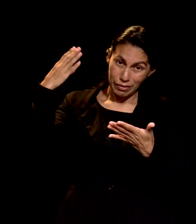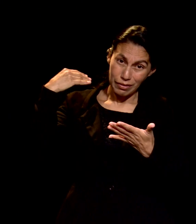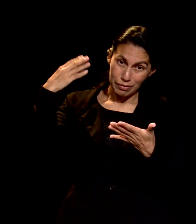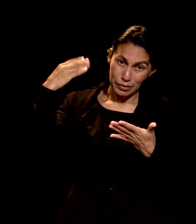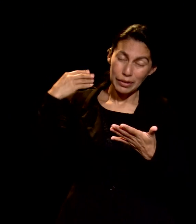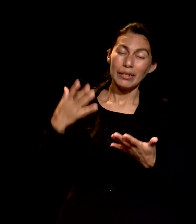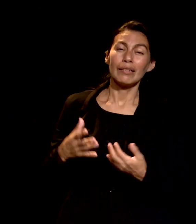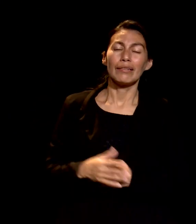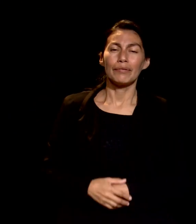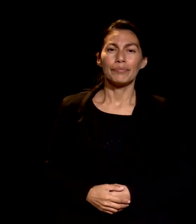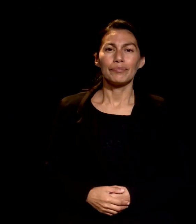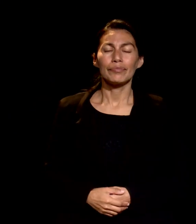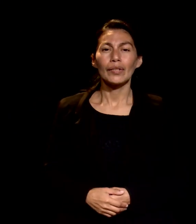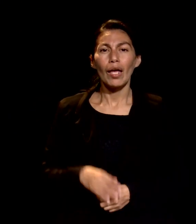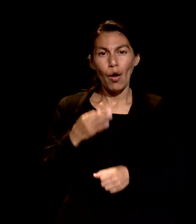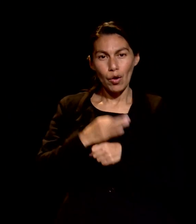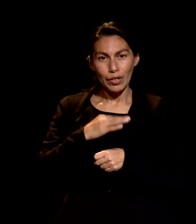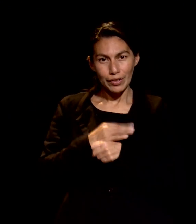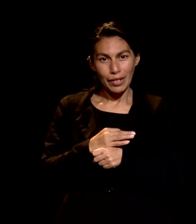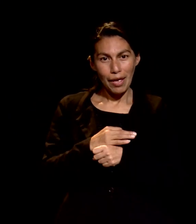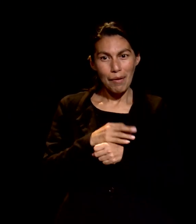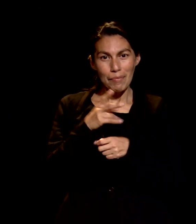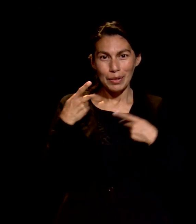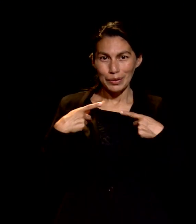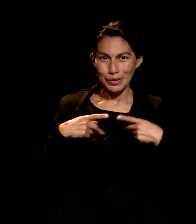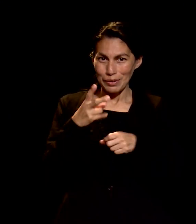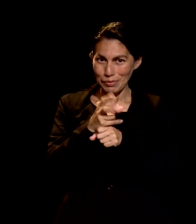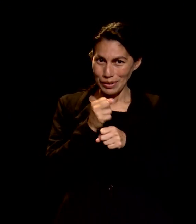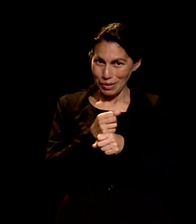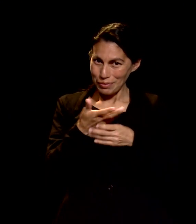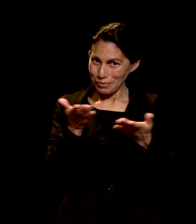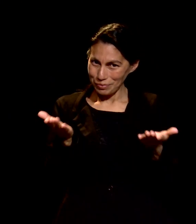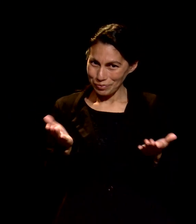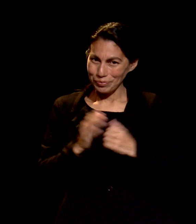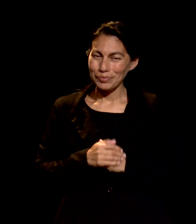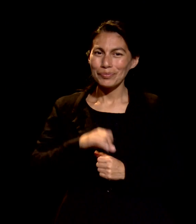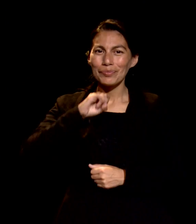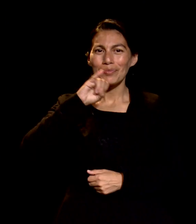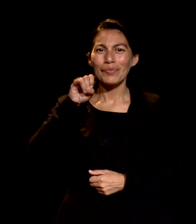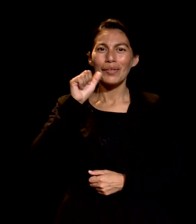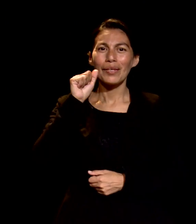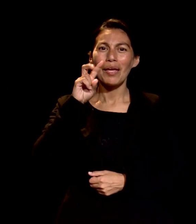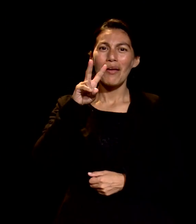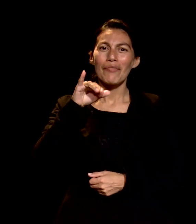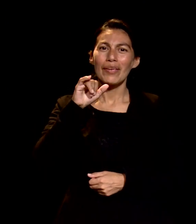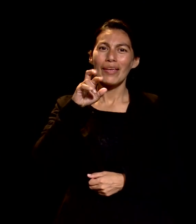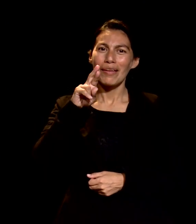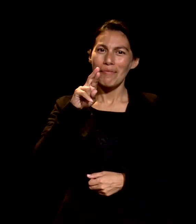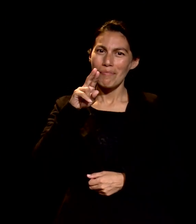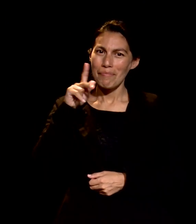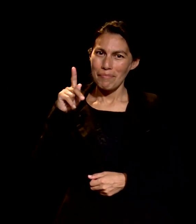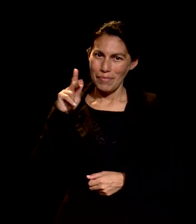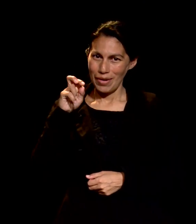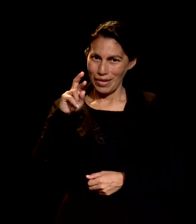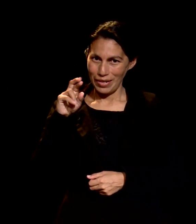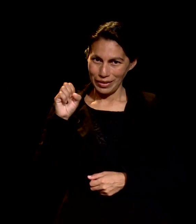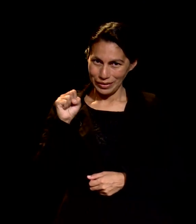hablaremos con nuestros invitados de esta noche, Javier Pérez y María